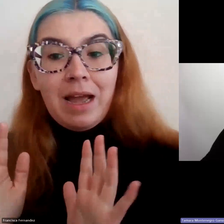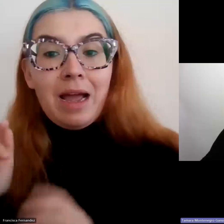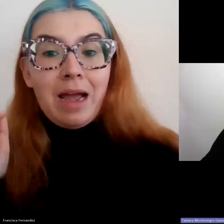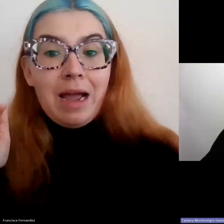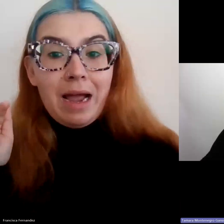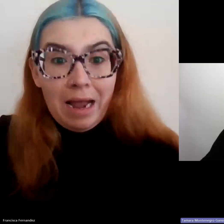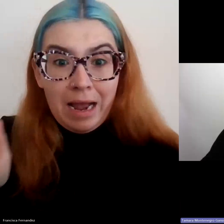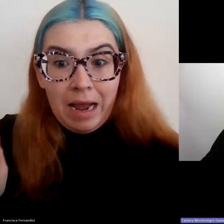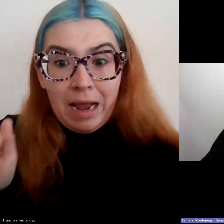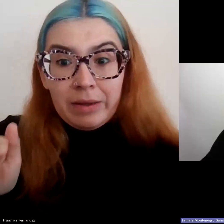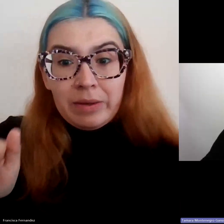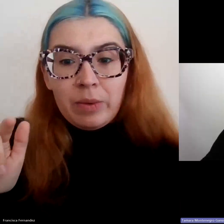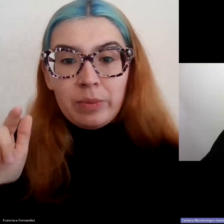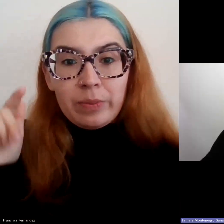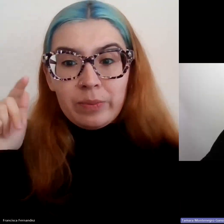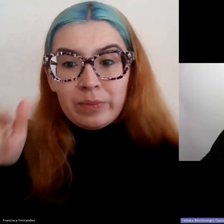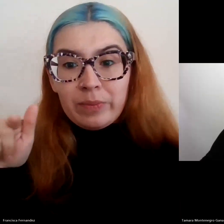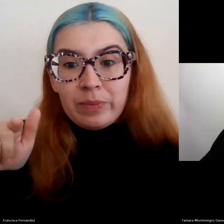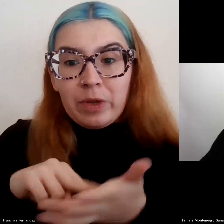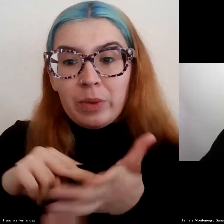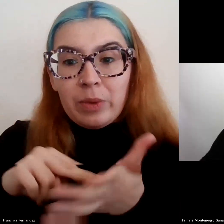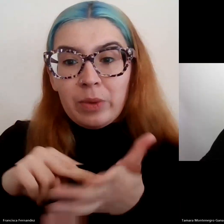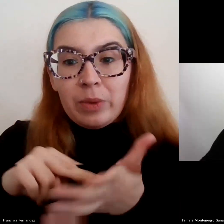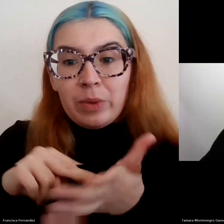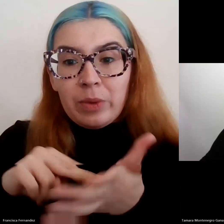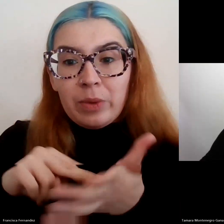Entonces podía perder a futuro también la audición.